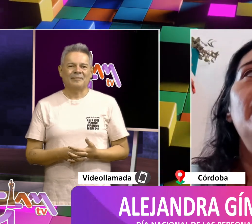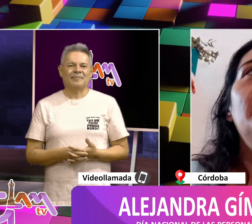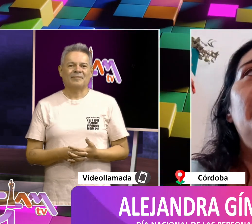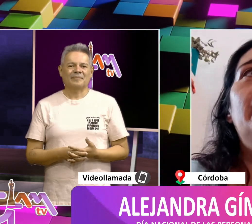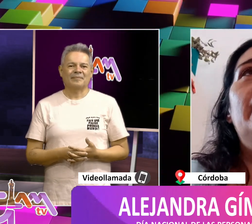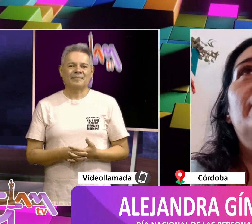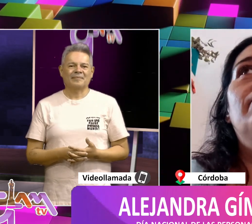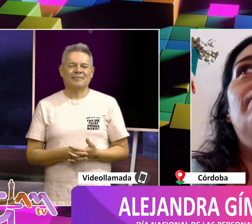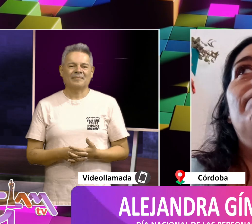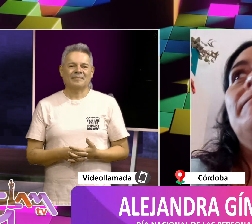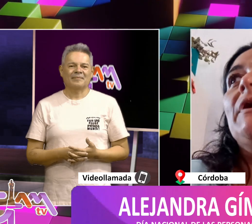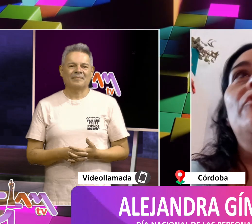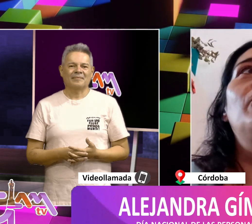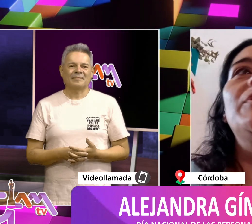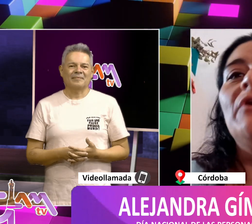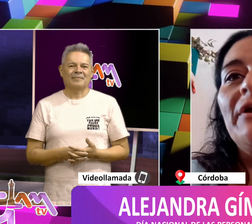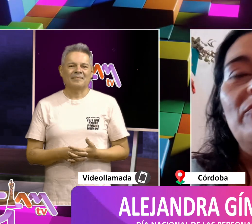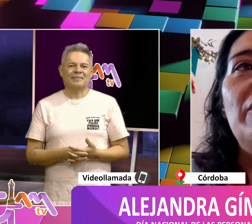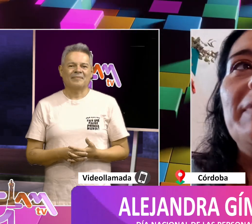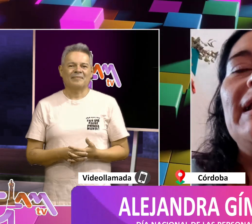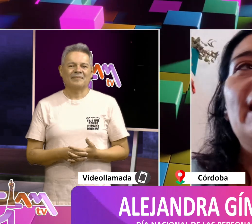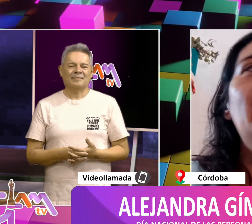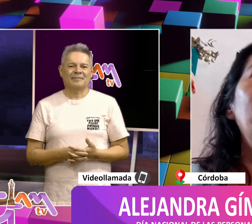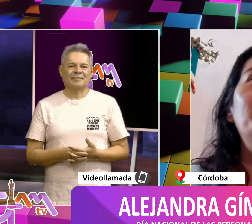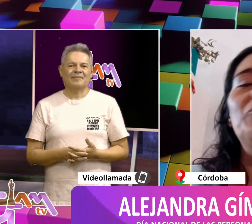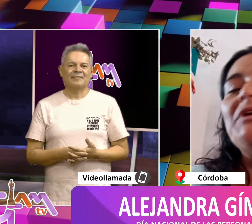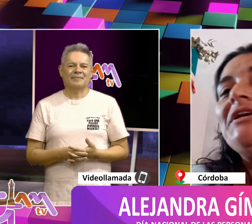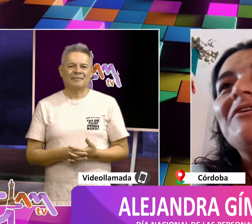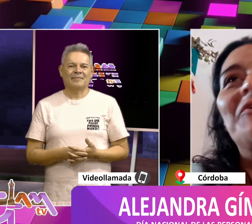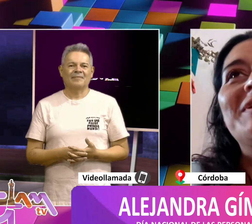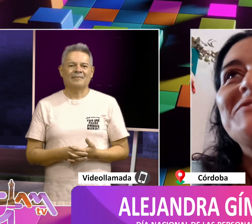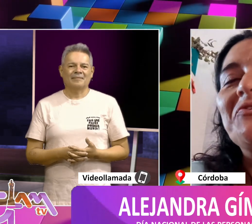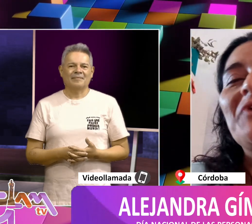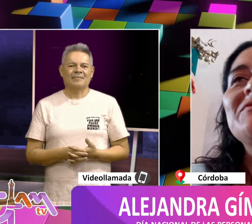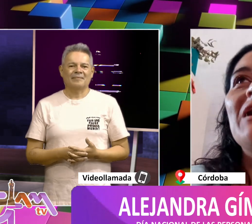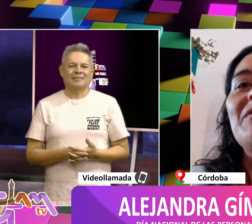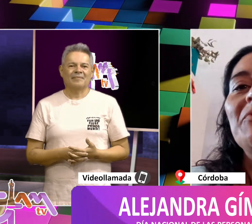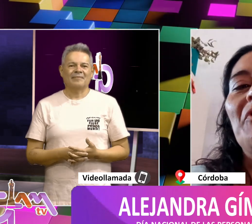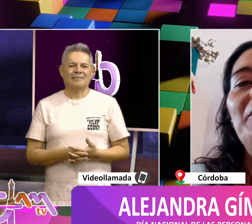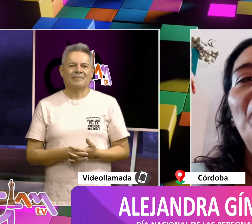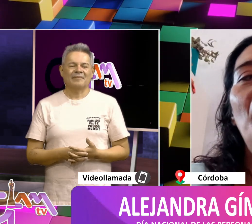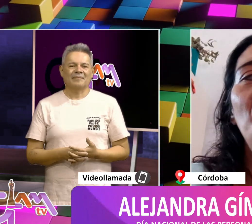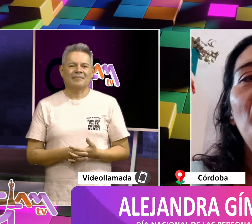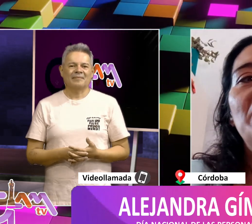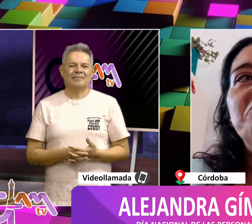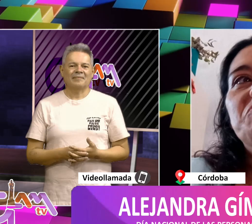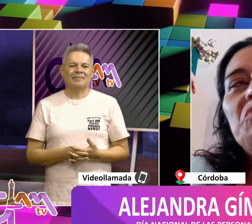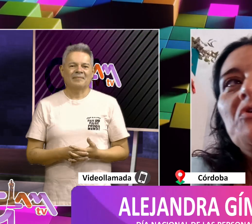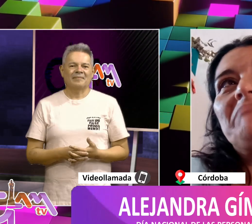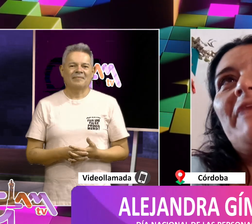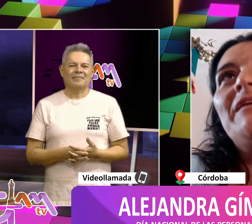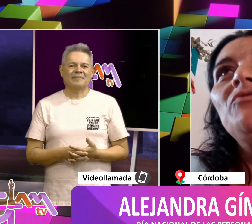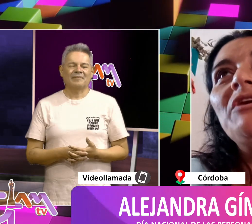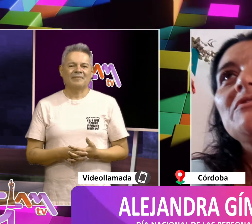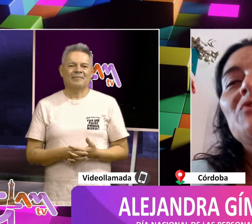alguien. Nos puede tocar en un familiar, en un hijo, eso nunca lo sabemos, ¿no? Pero